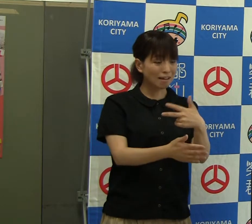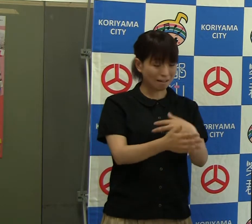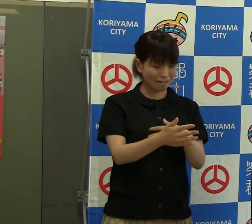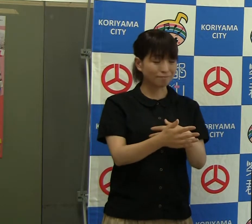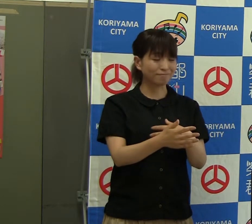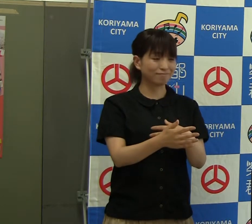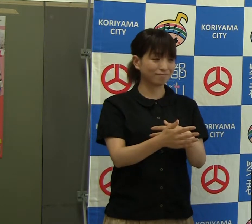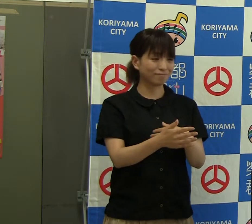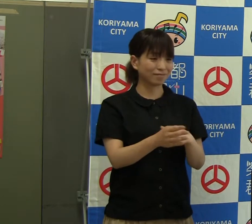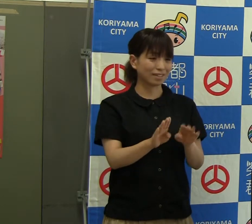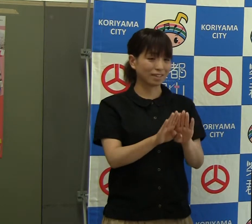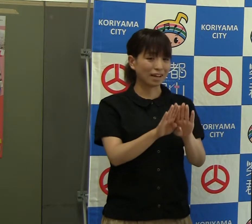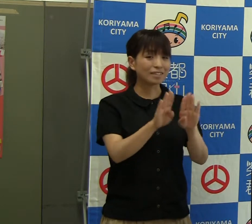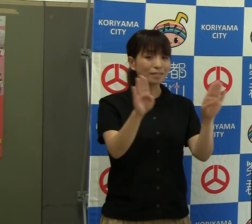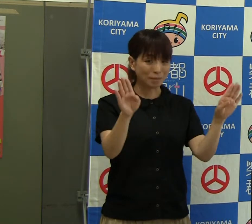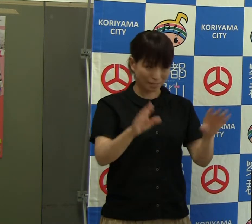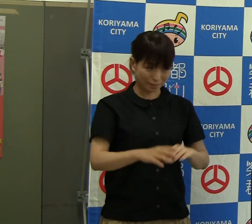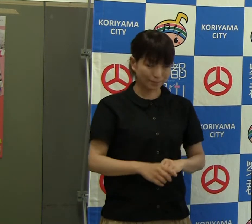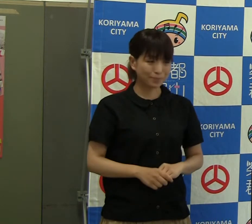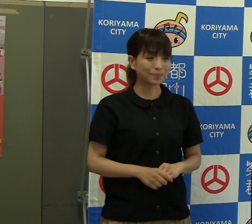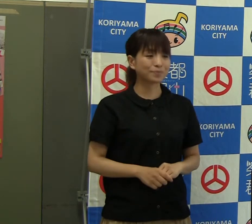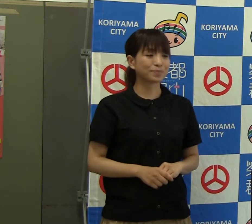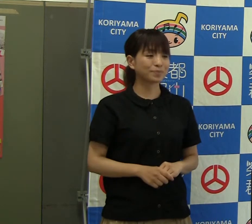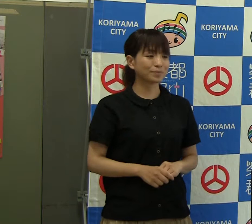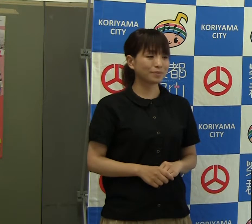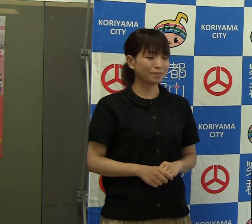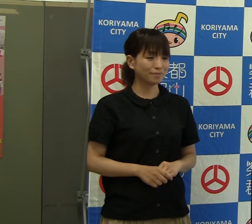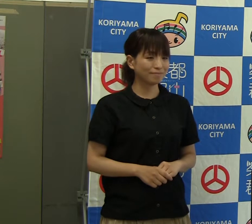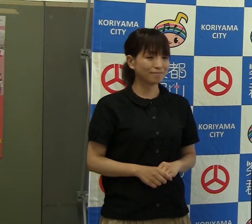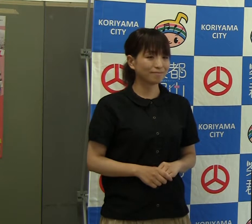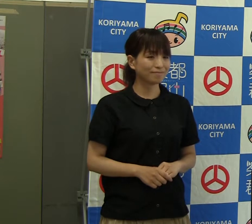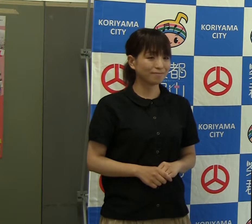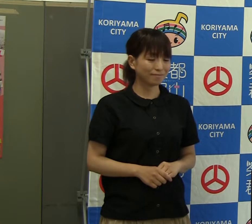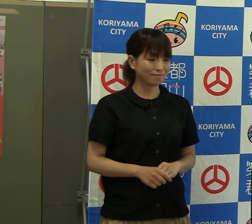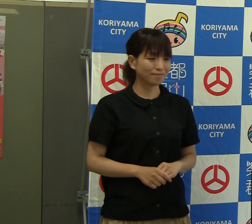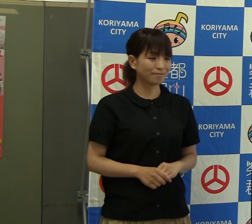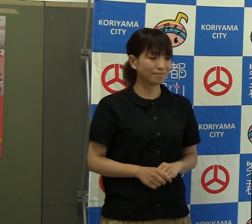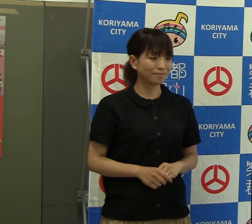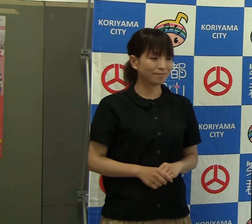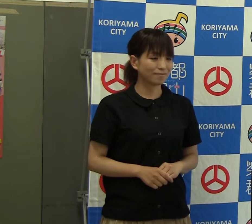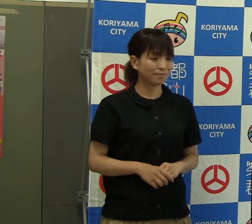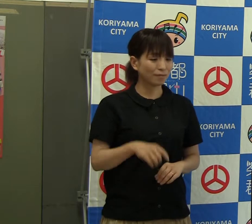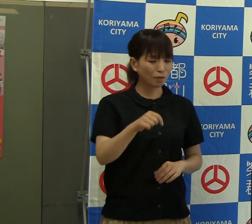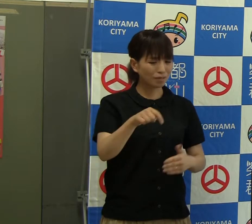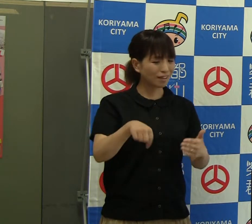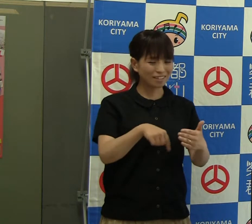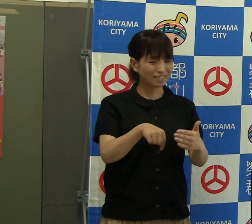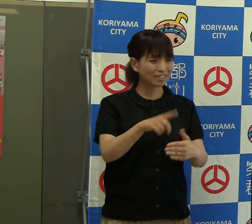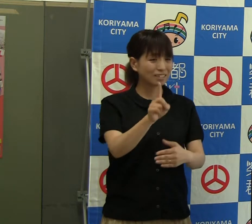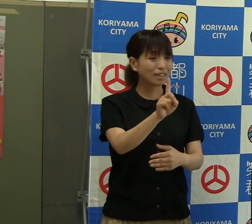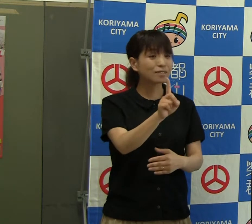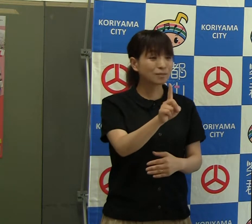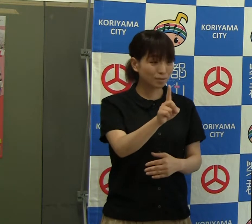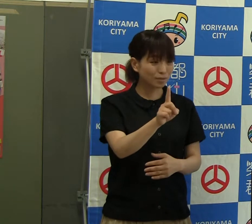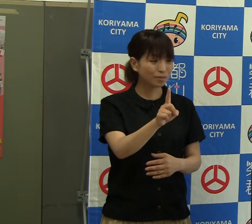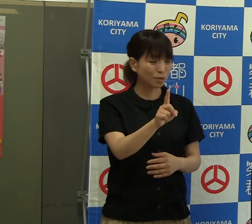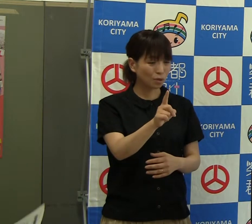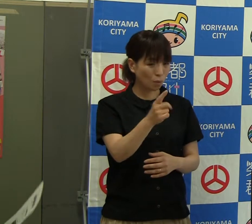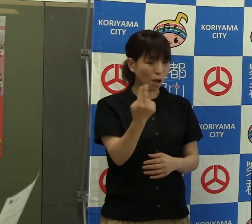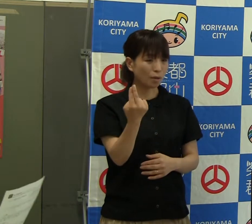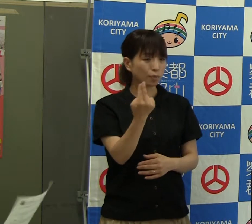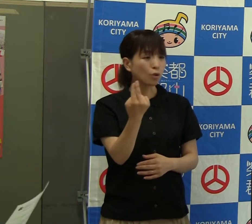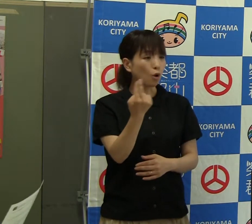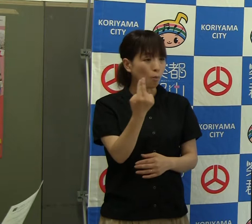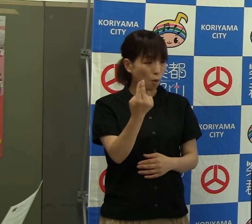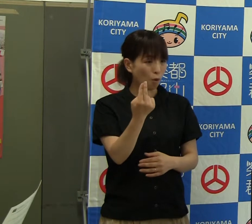から、開始させていただく予定になっております。でこれどんなものというのはドコモさんの